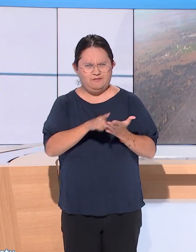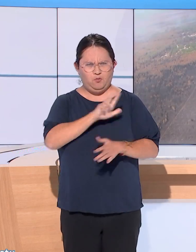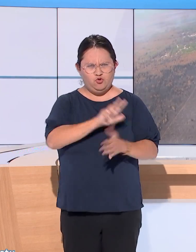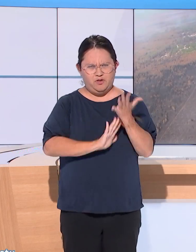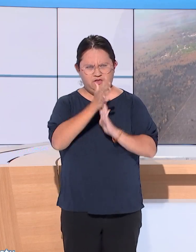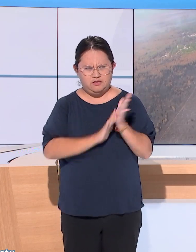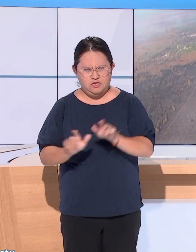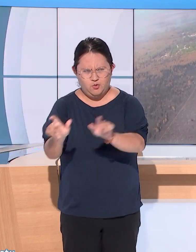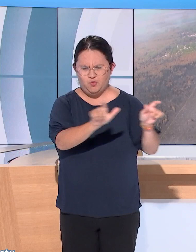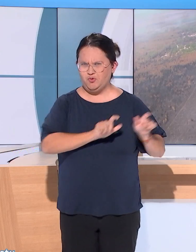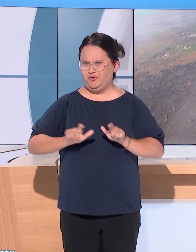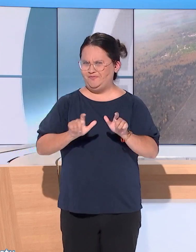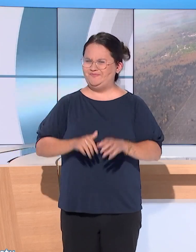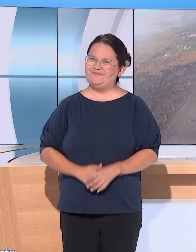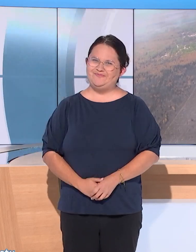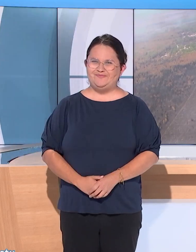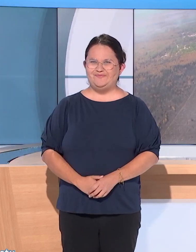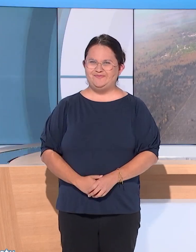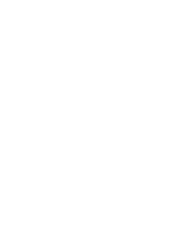Gironde.